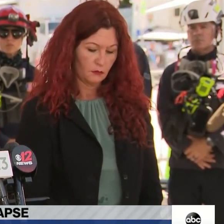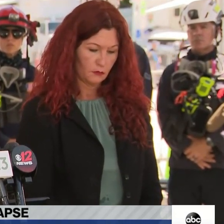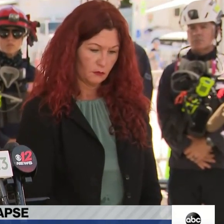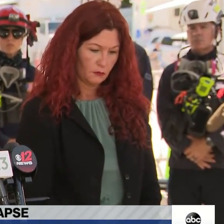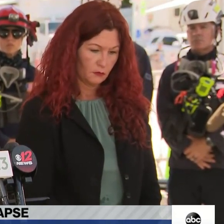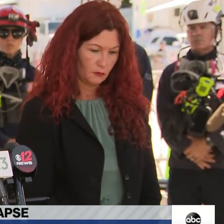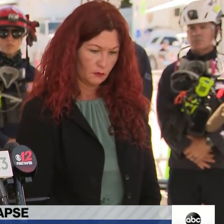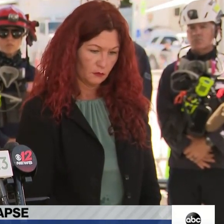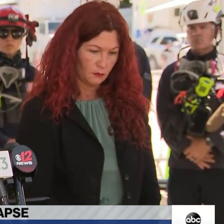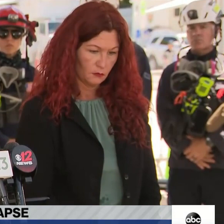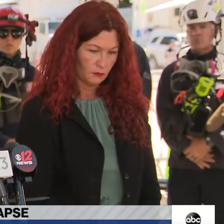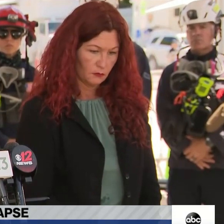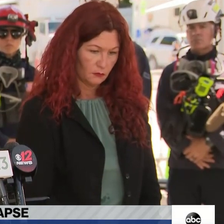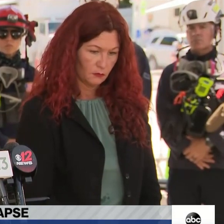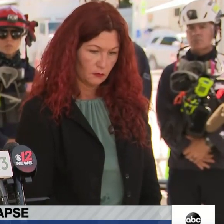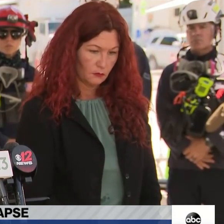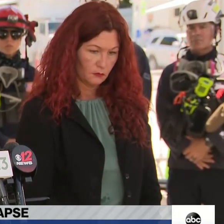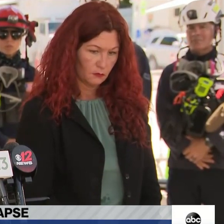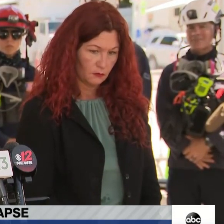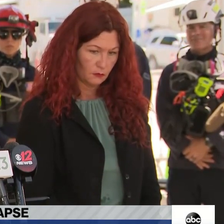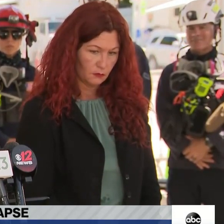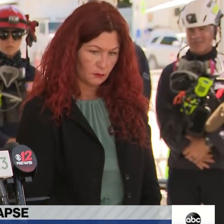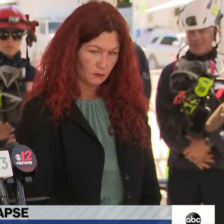socorristas que están con nosotros.